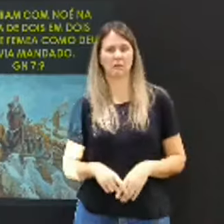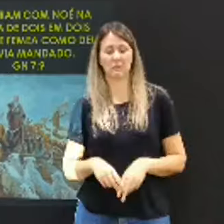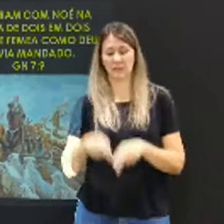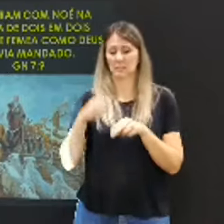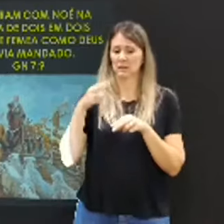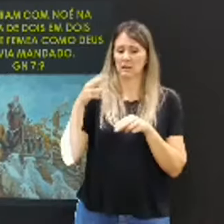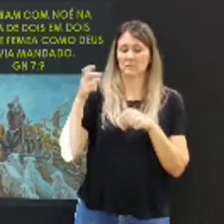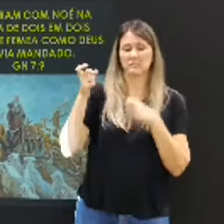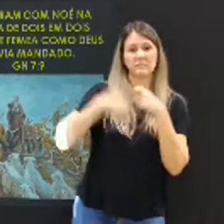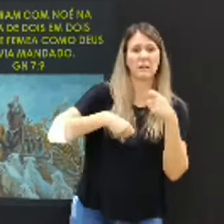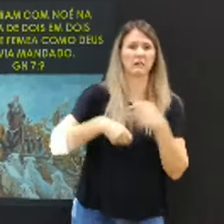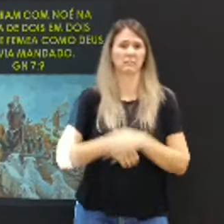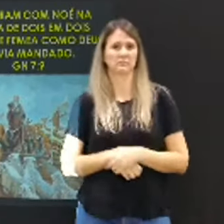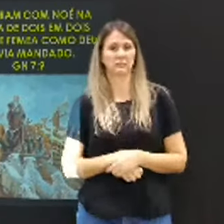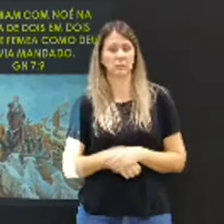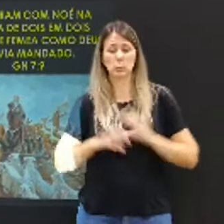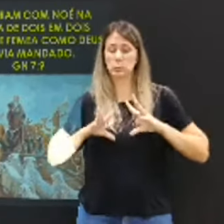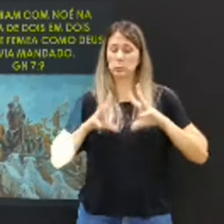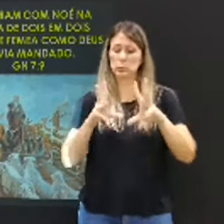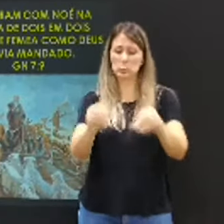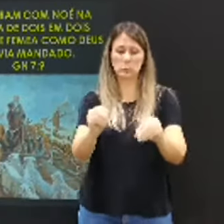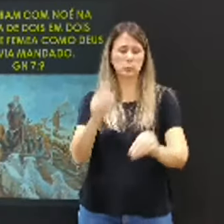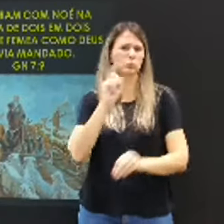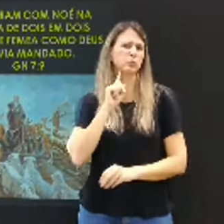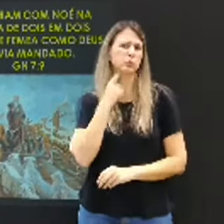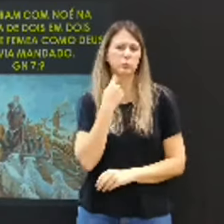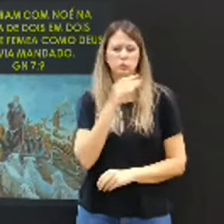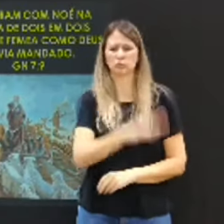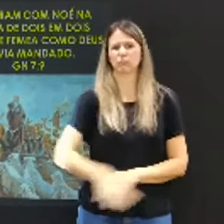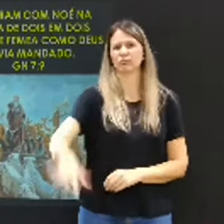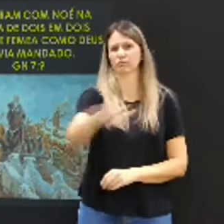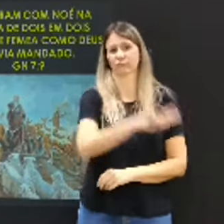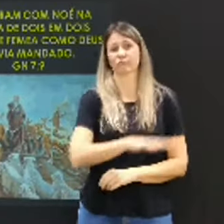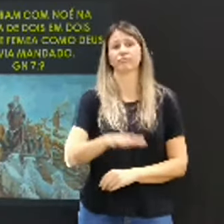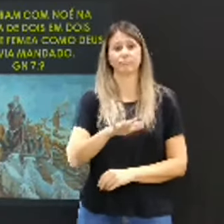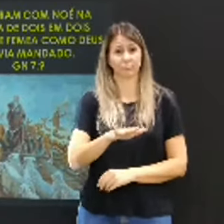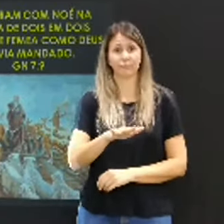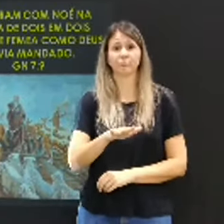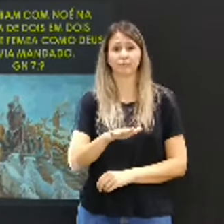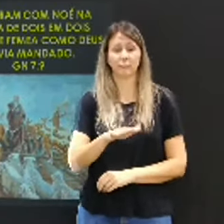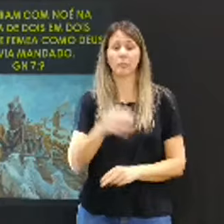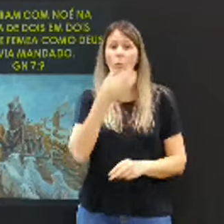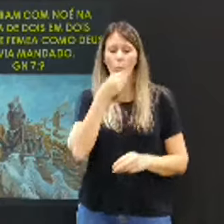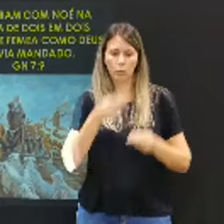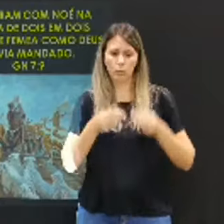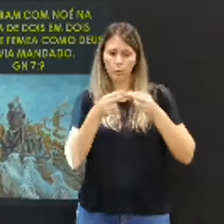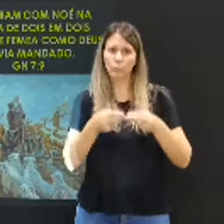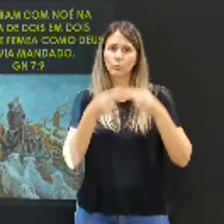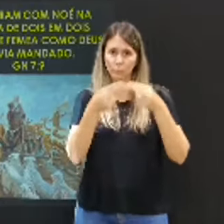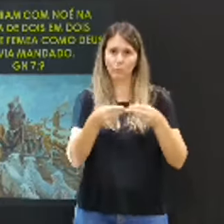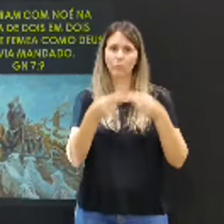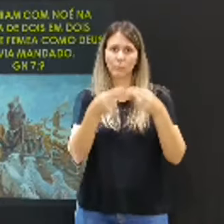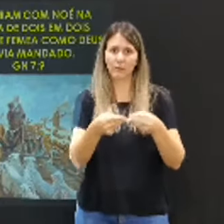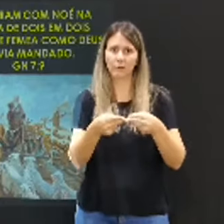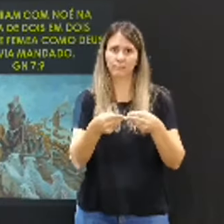briga, violência, havia sexo de todas as formas. Era muita sujeira, muito pecado. E